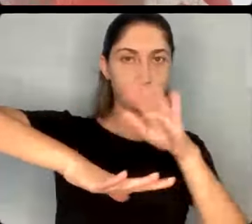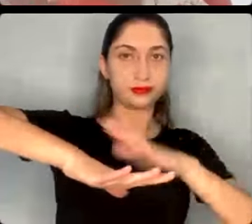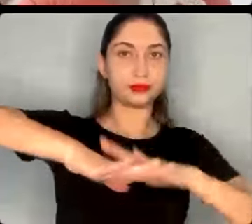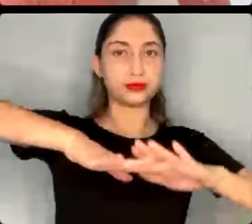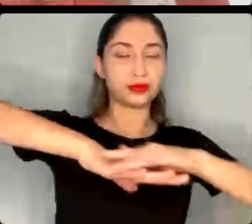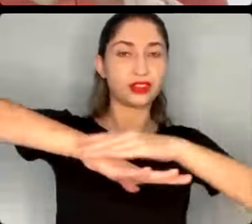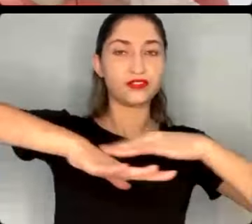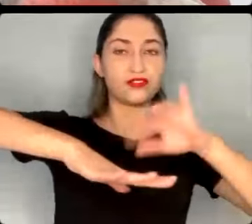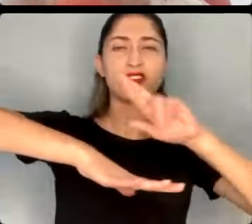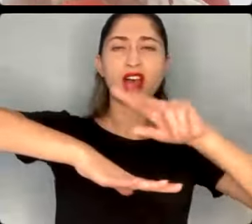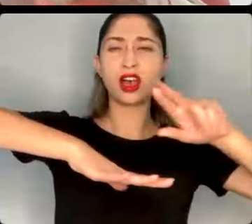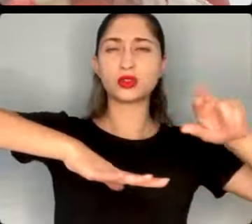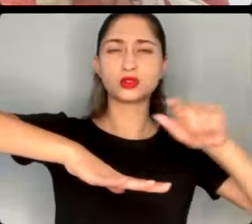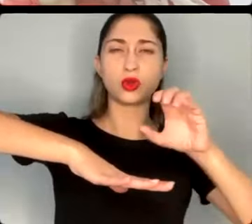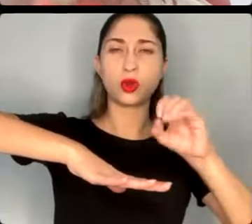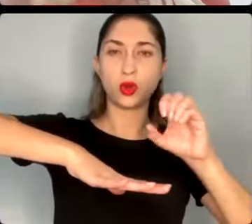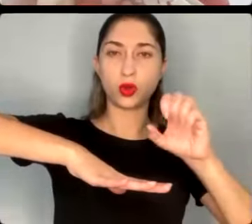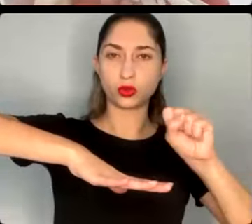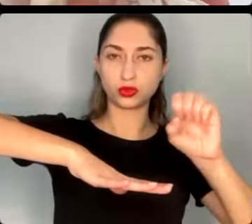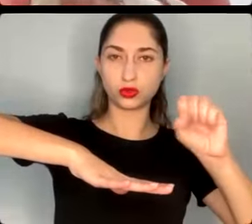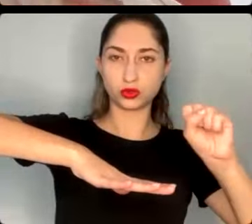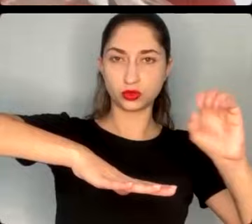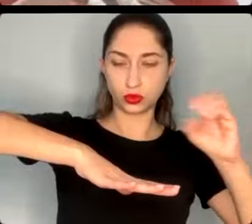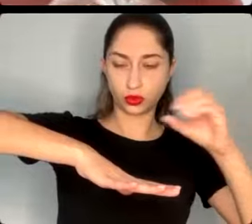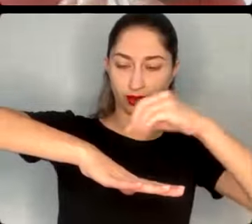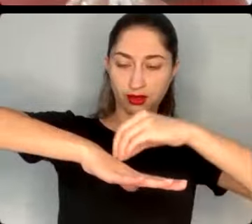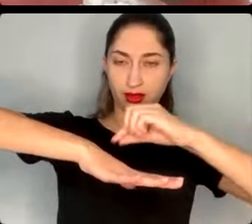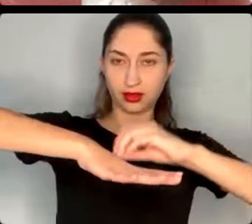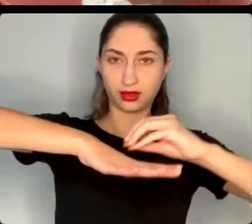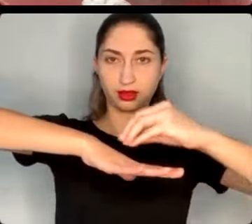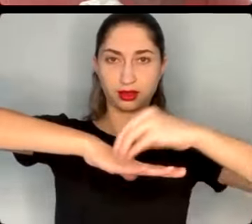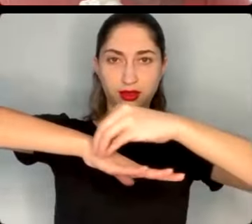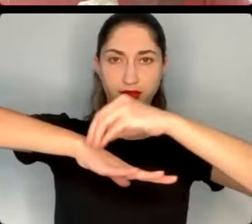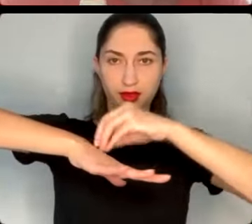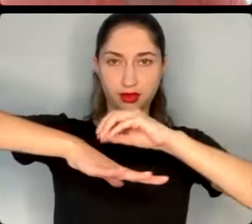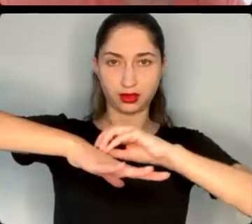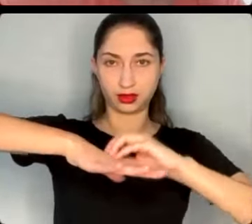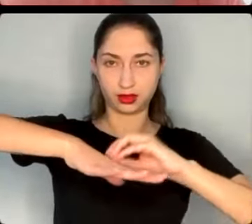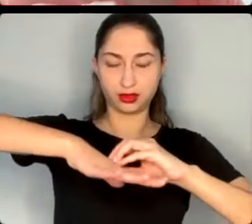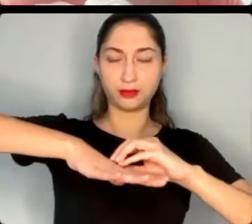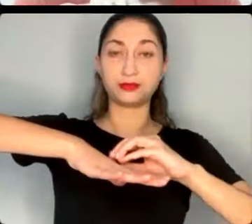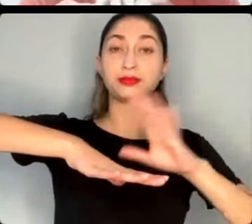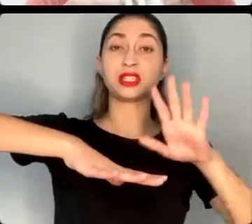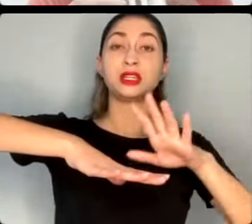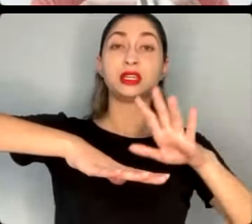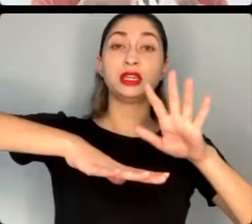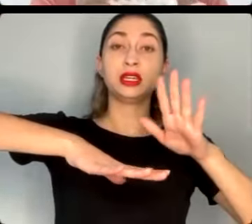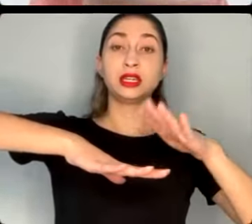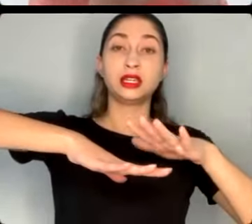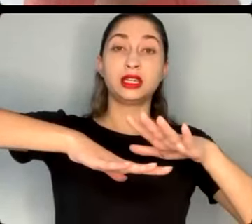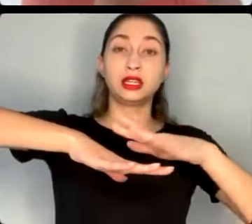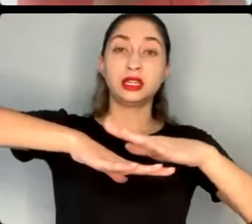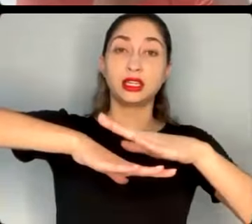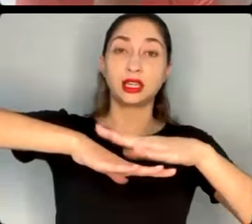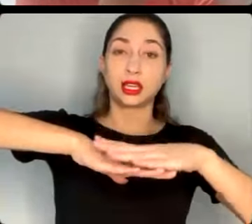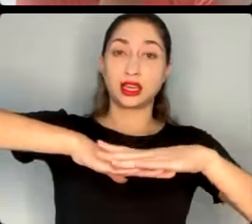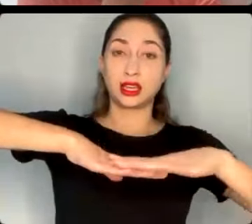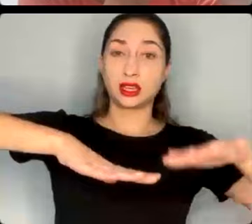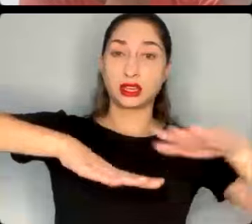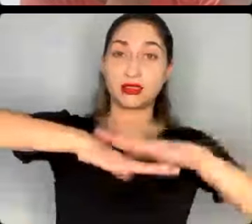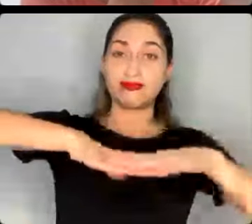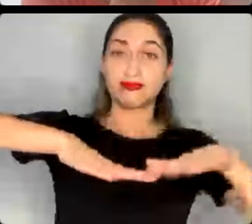a gravidade fica distribuída aqui e as extremidades, os artérios, deveriam